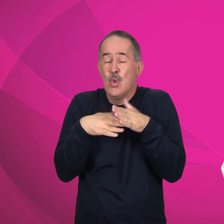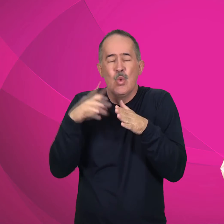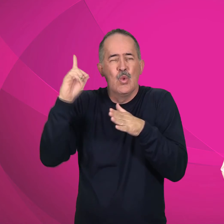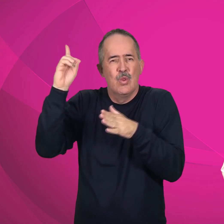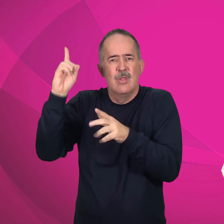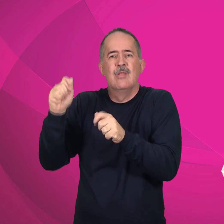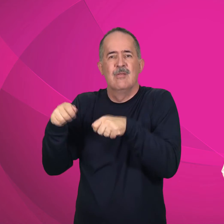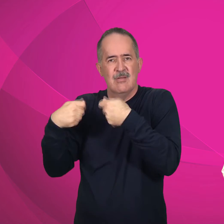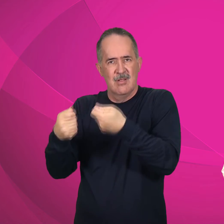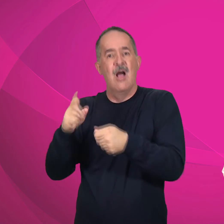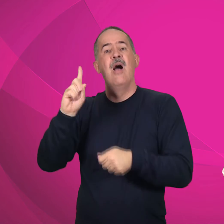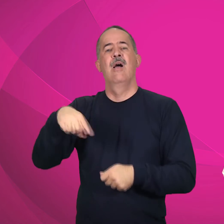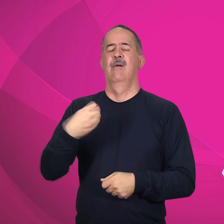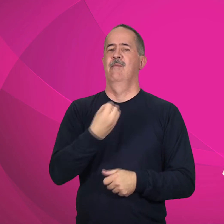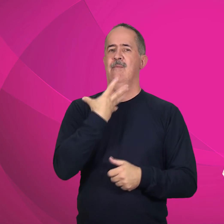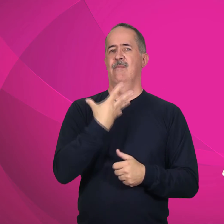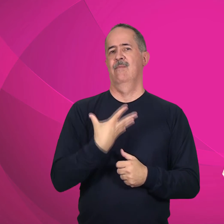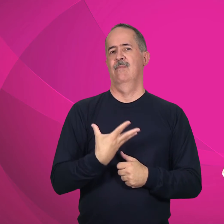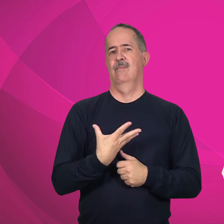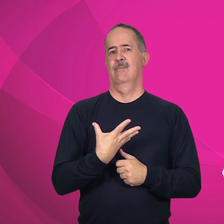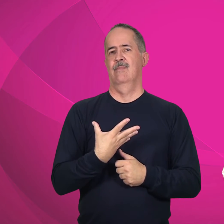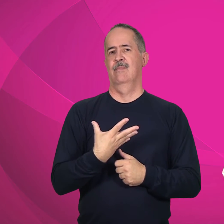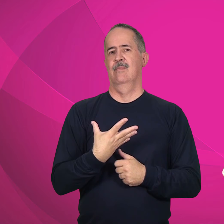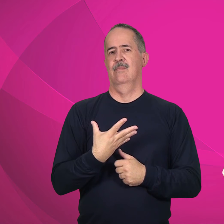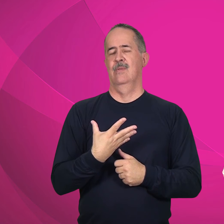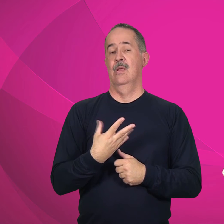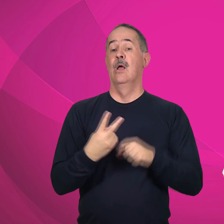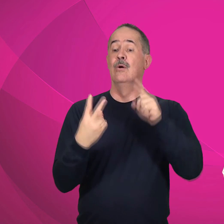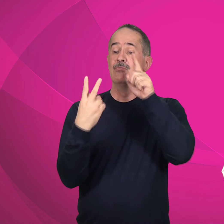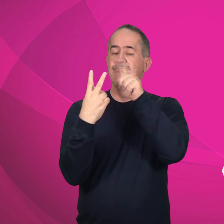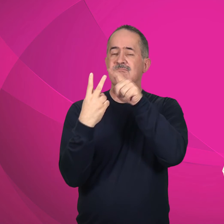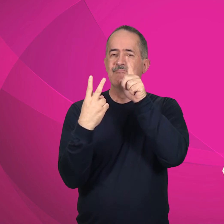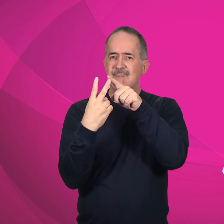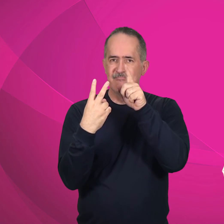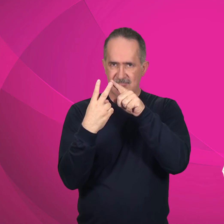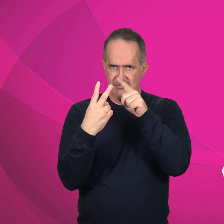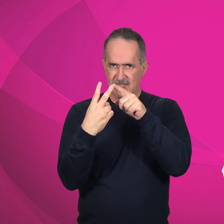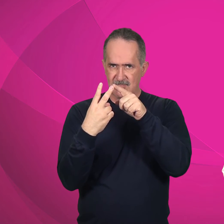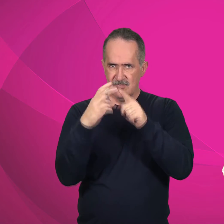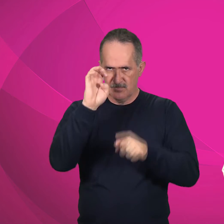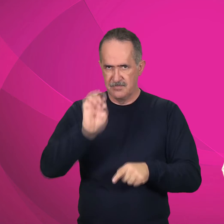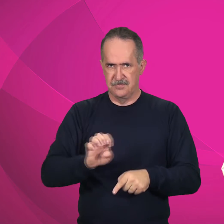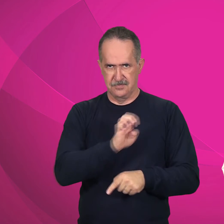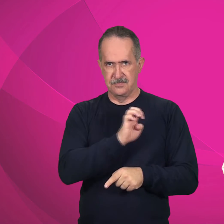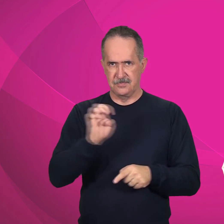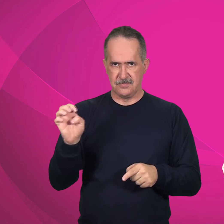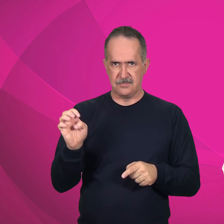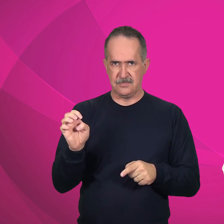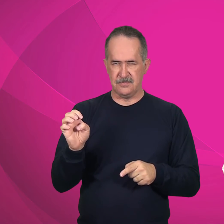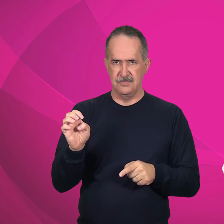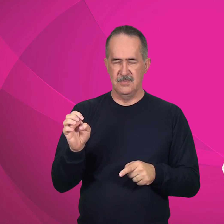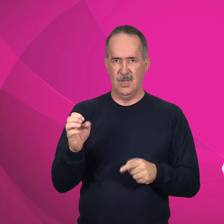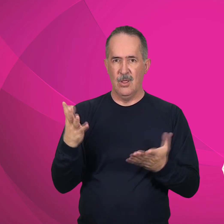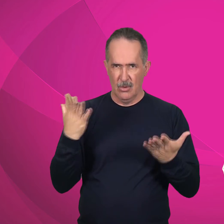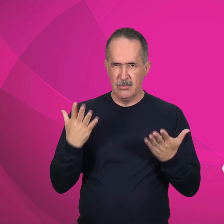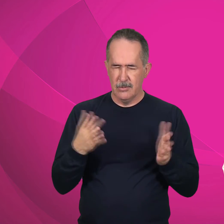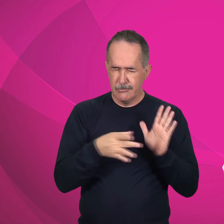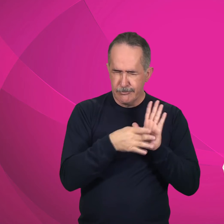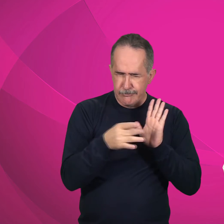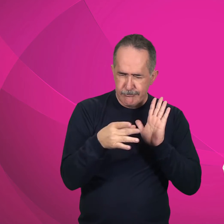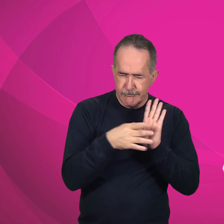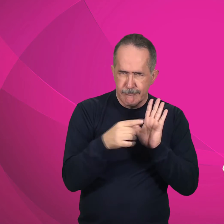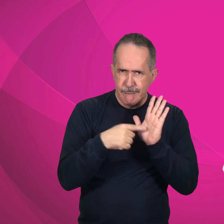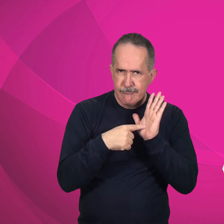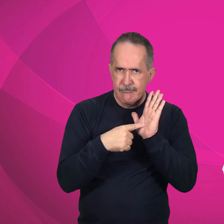que deus nos oferece é bom que o segundo aspecto deste evangelho que eu